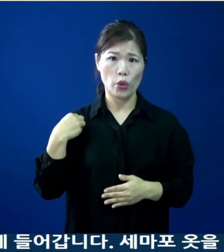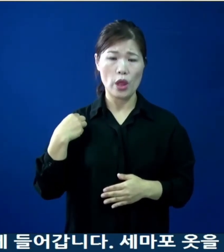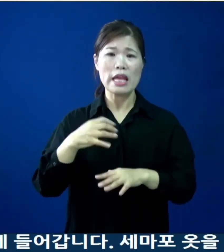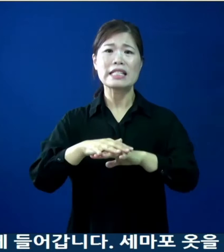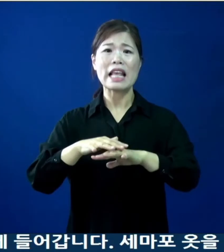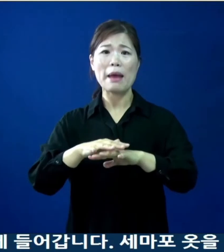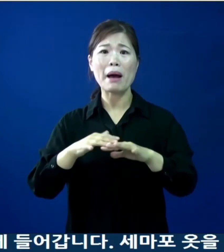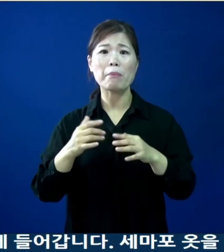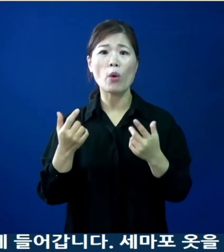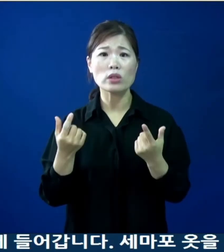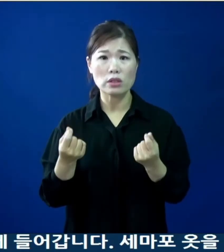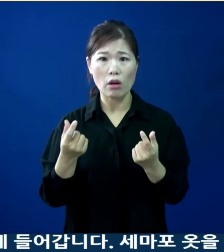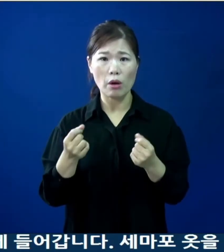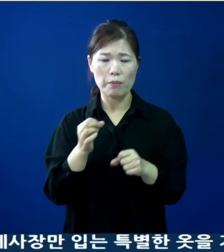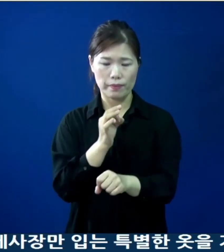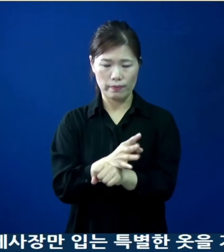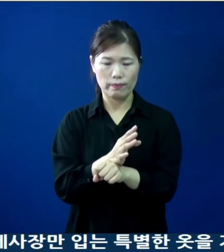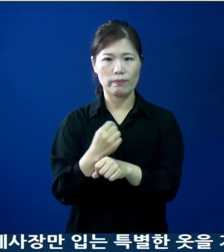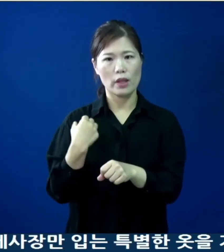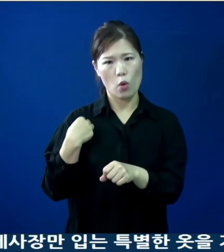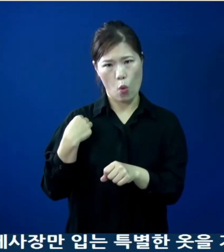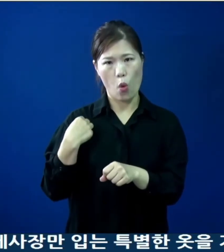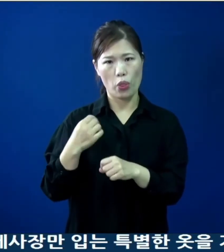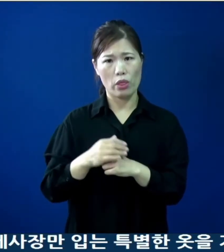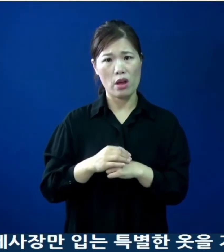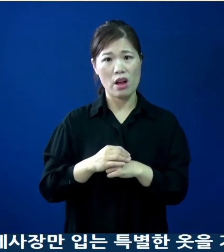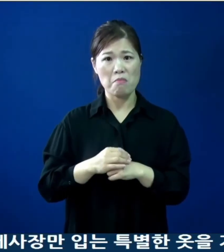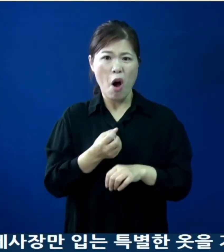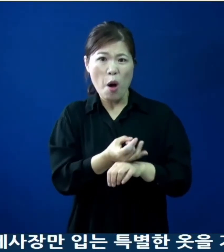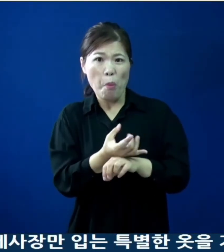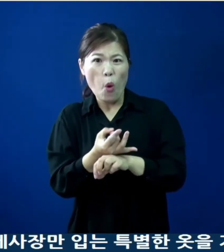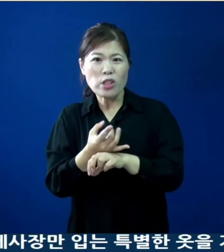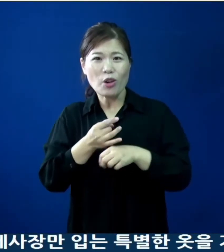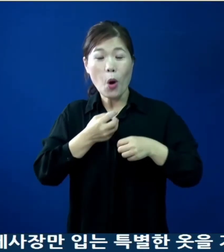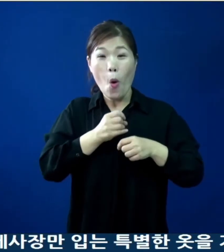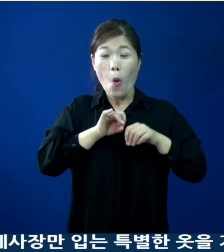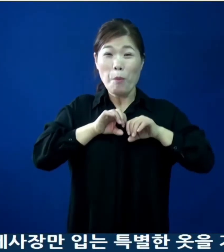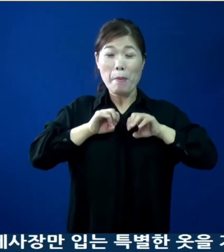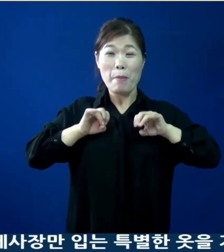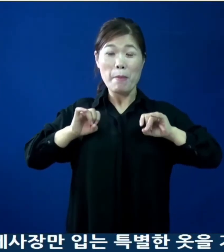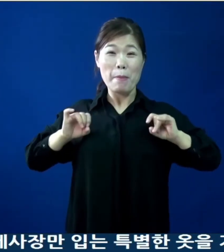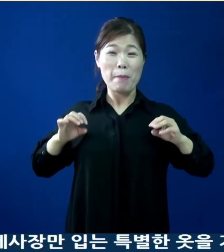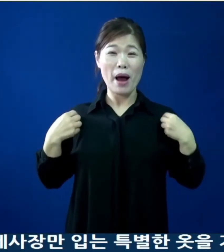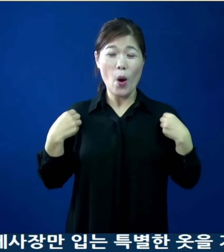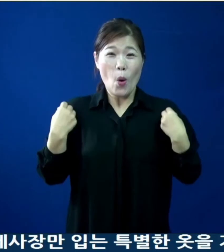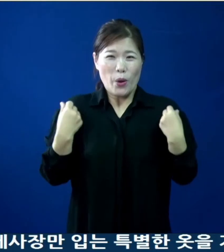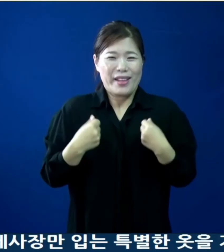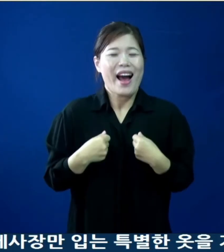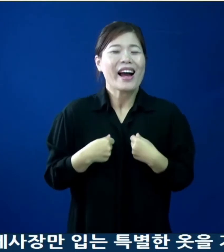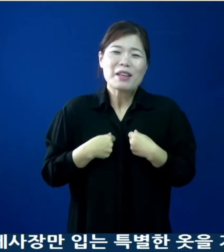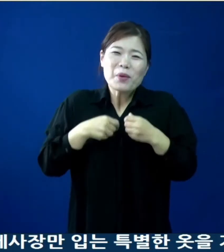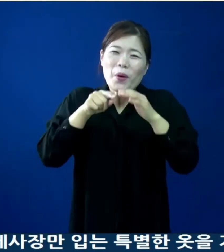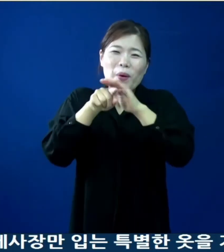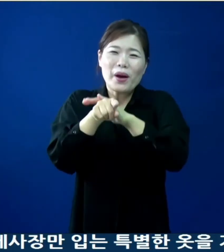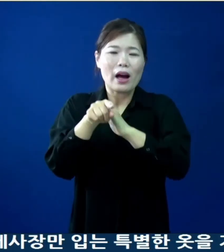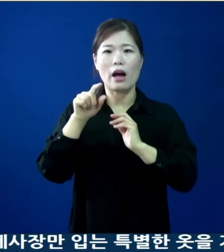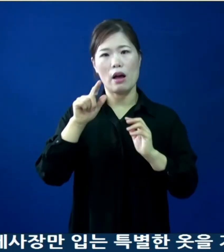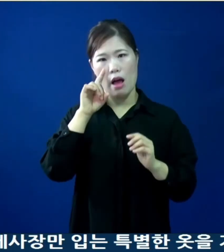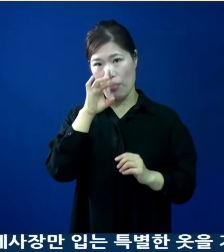세마포처럼 단순한 옷이죠. 보석으로 화려하게 장식한 옷을 입고 나갈 수 없다는